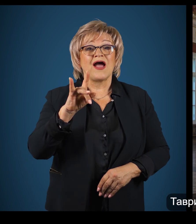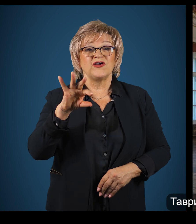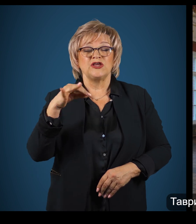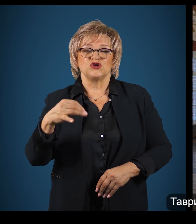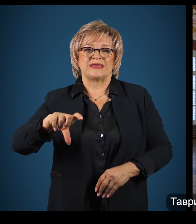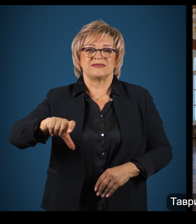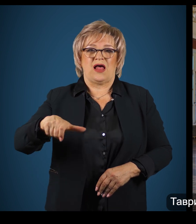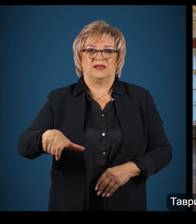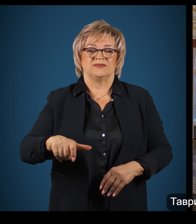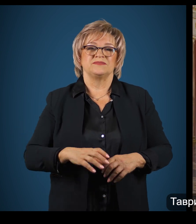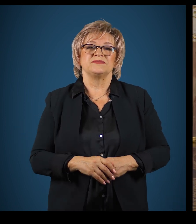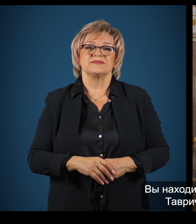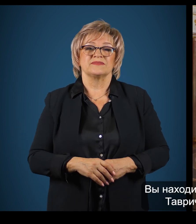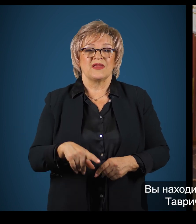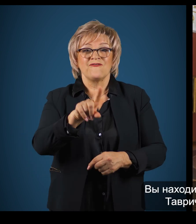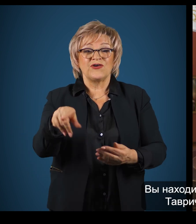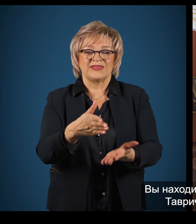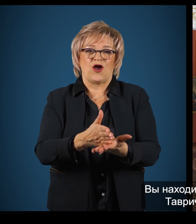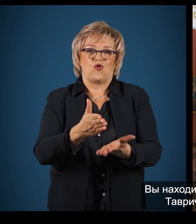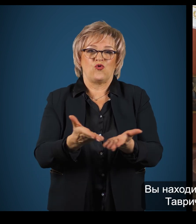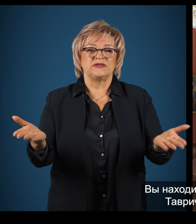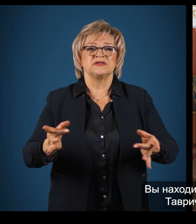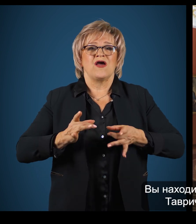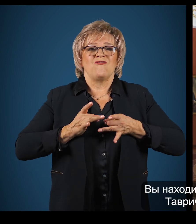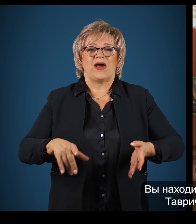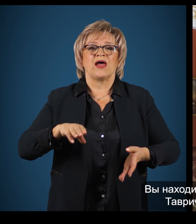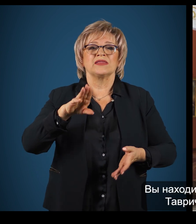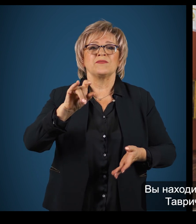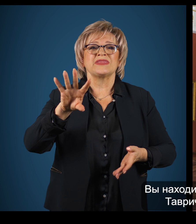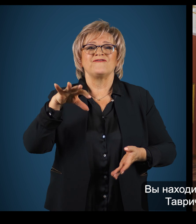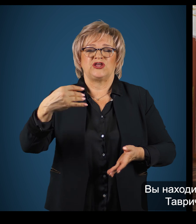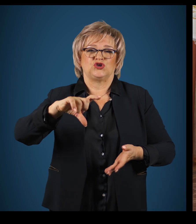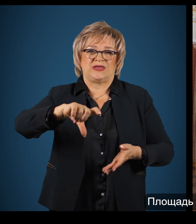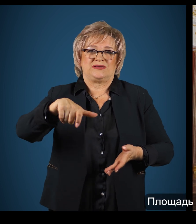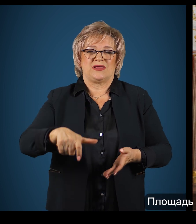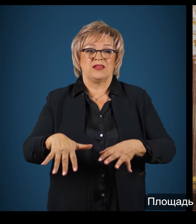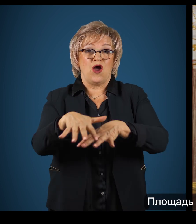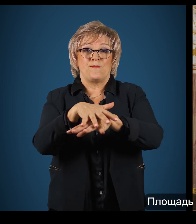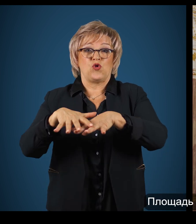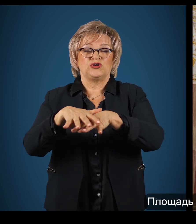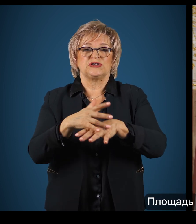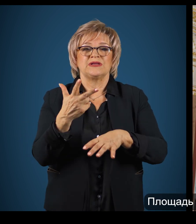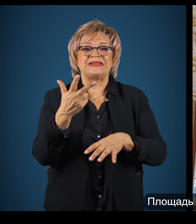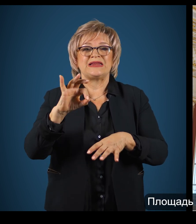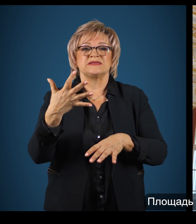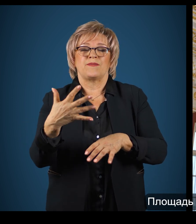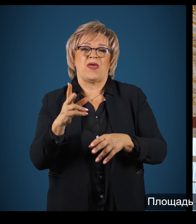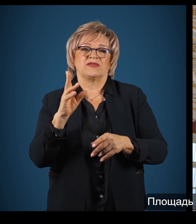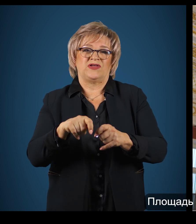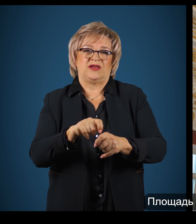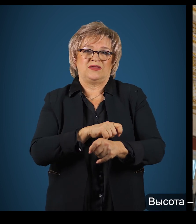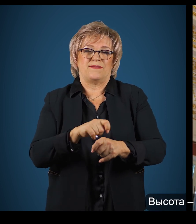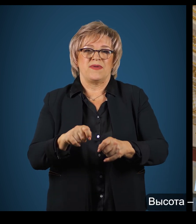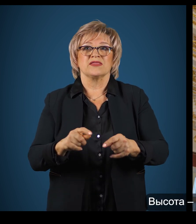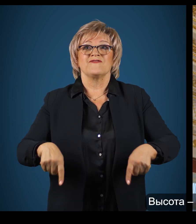Таврический зал вы находитесь в парадном Таврическом зале площадь зала 305 квадратных